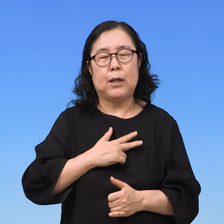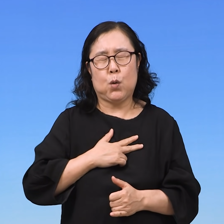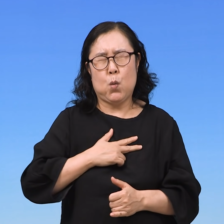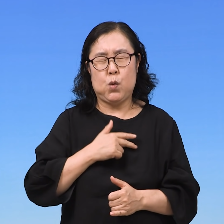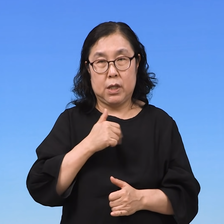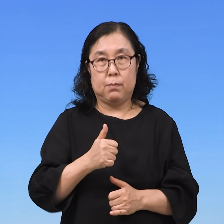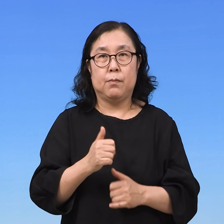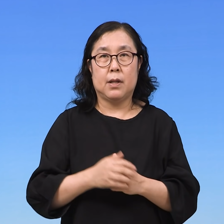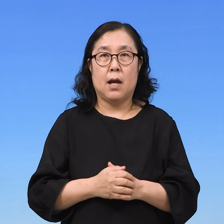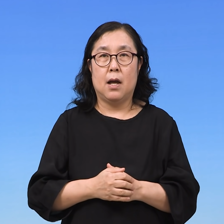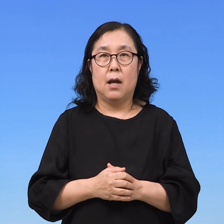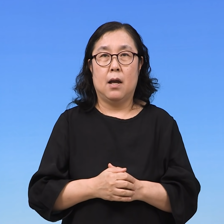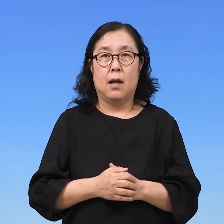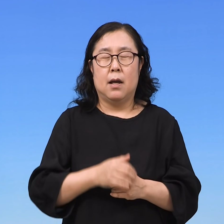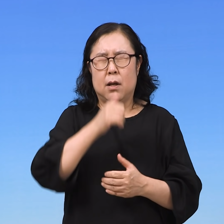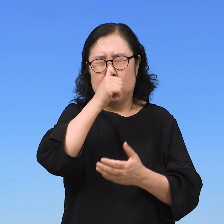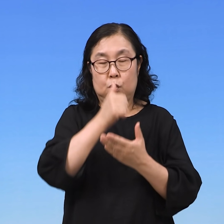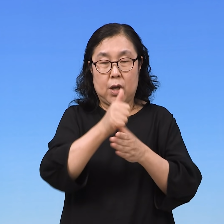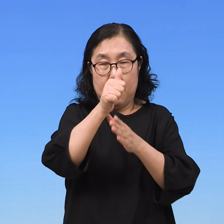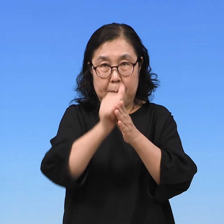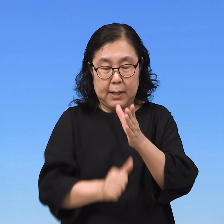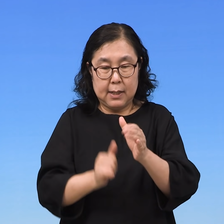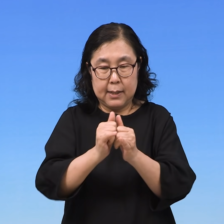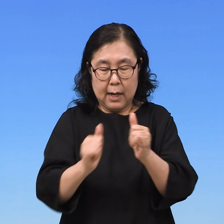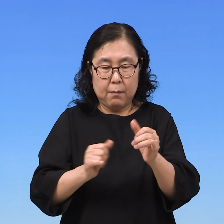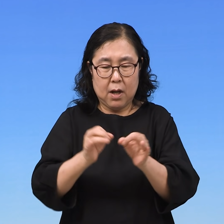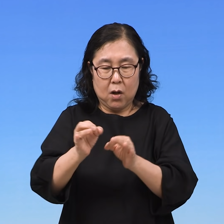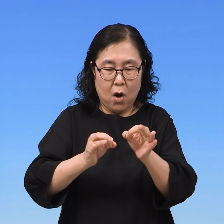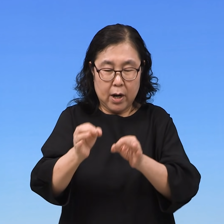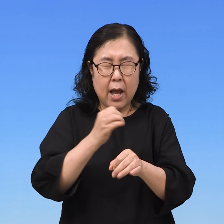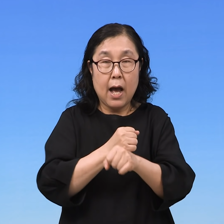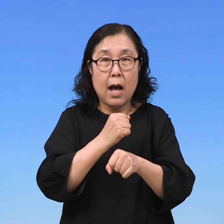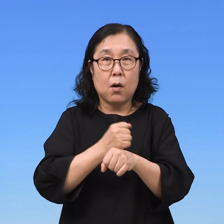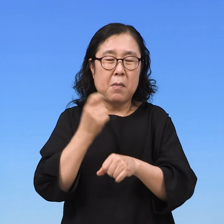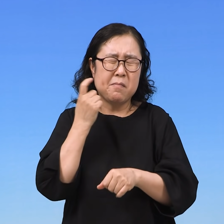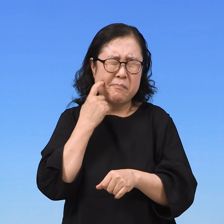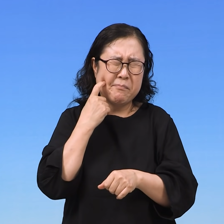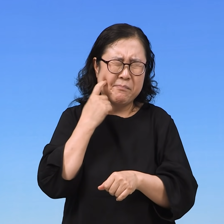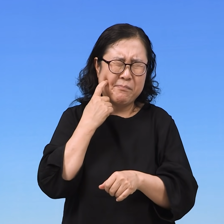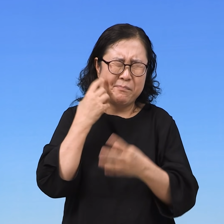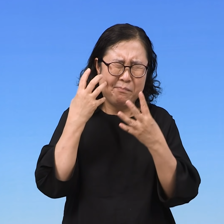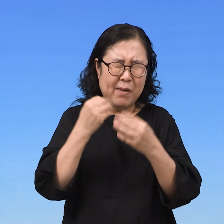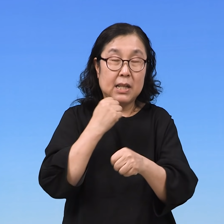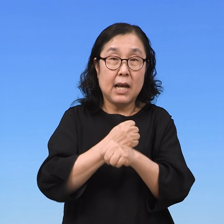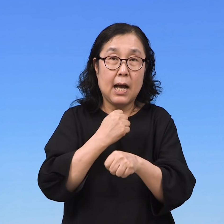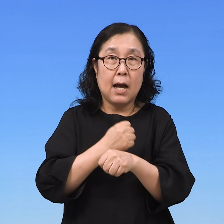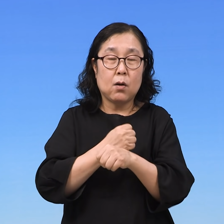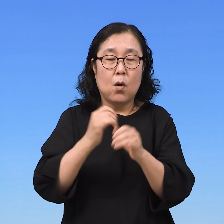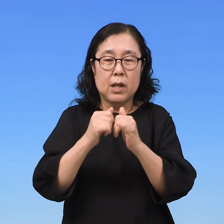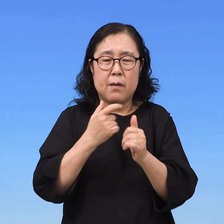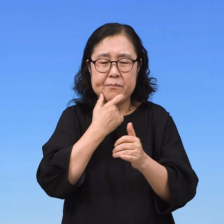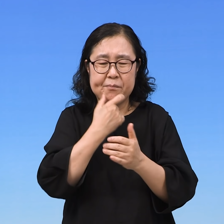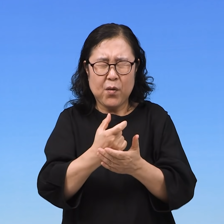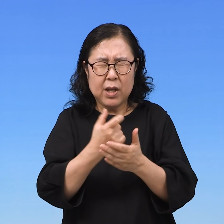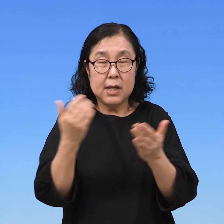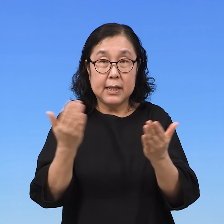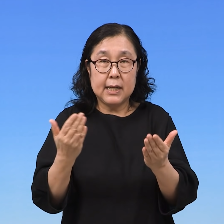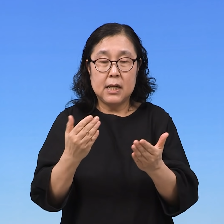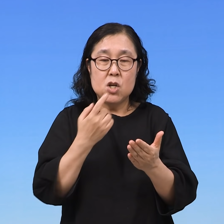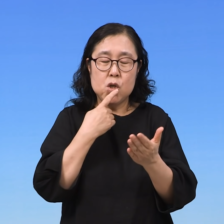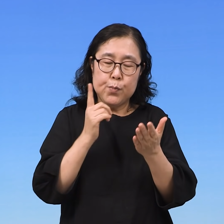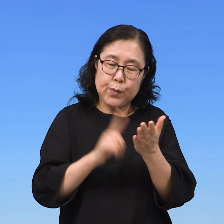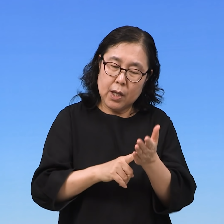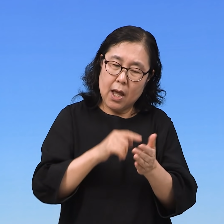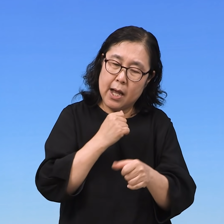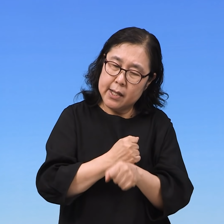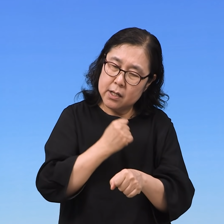어떻게 여러분 그 타락한 사람들과 거래하면서 그들과 더불어 그렇게 거짓말을 밥 먹듯이 하고 사람 속이는 일을